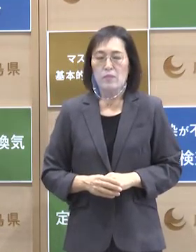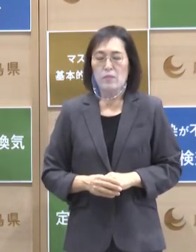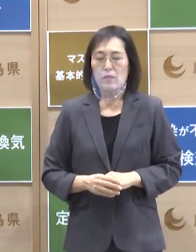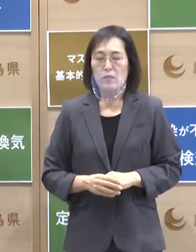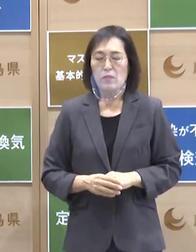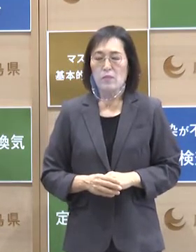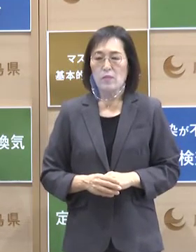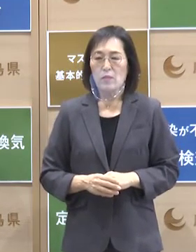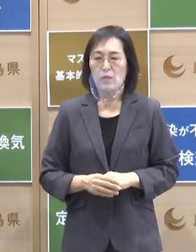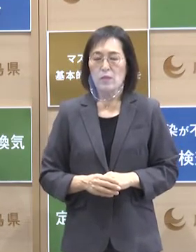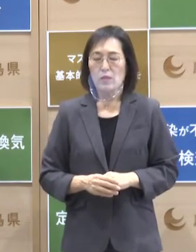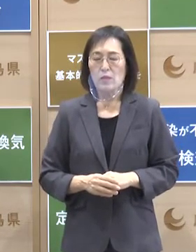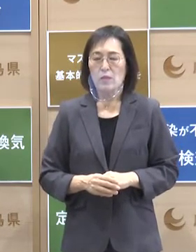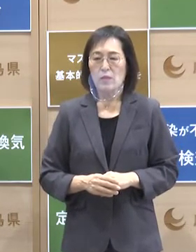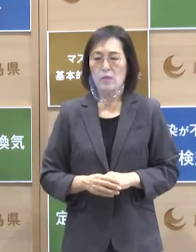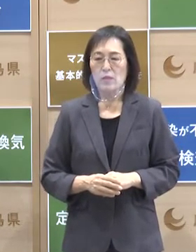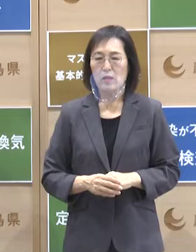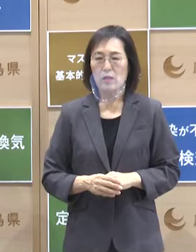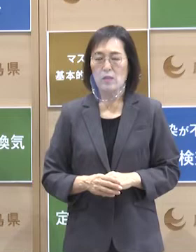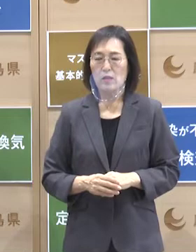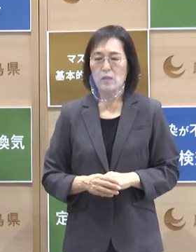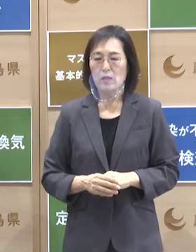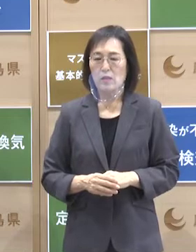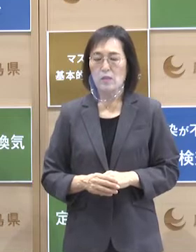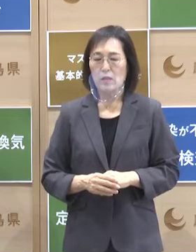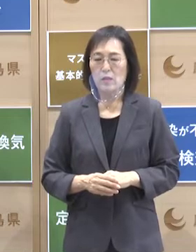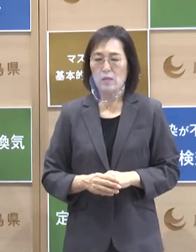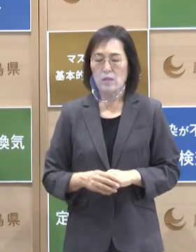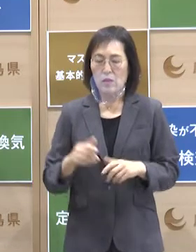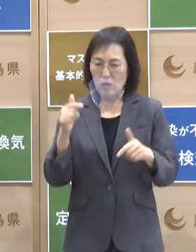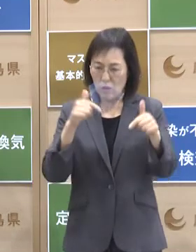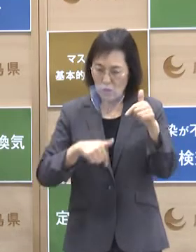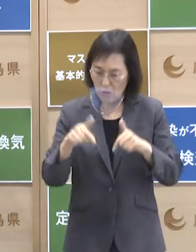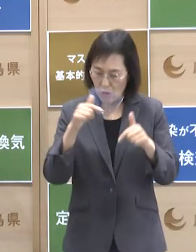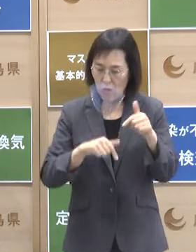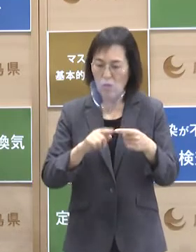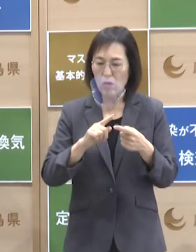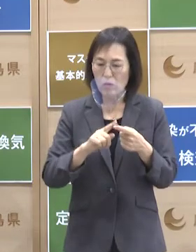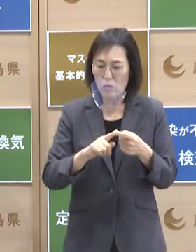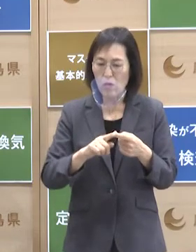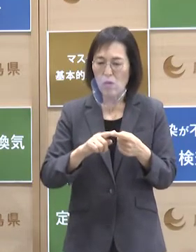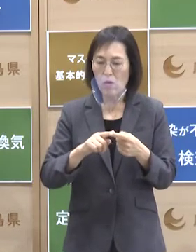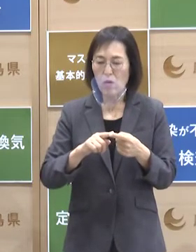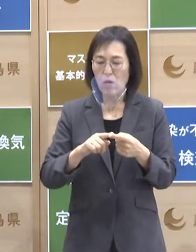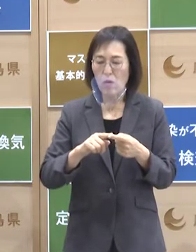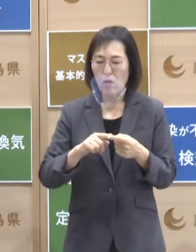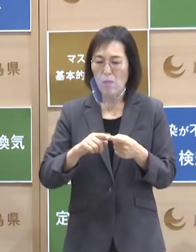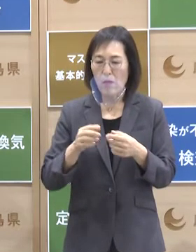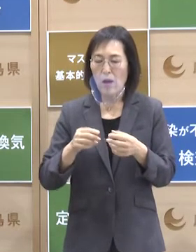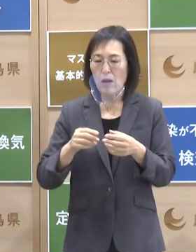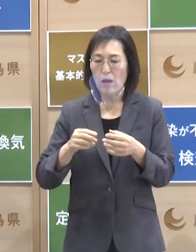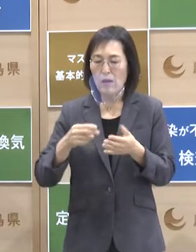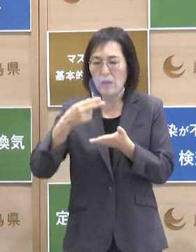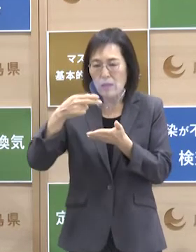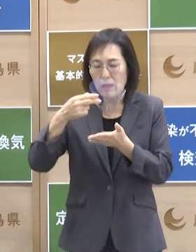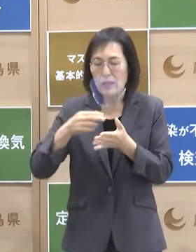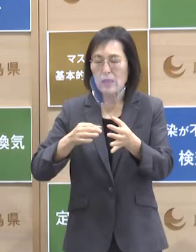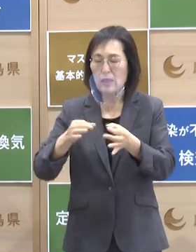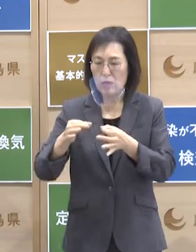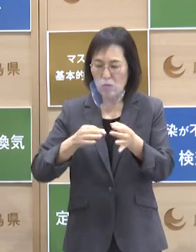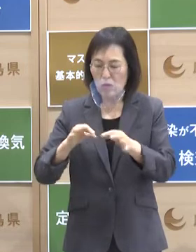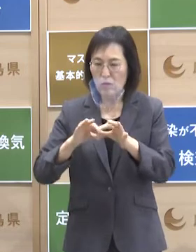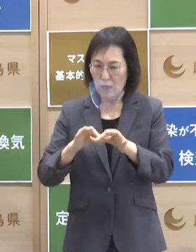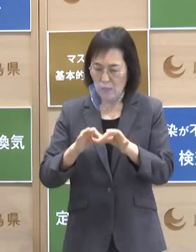し、それからお酒をはじめとする飲食、で、もちろん広島の訪問